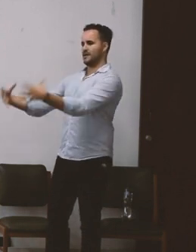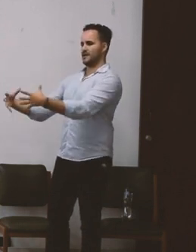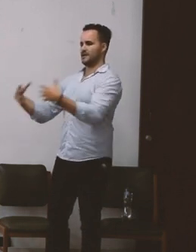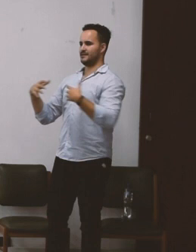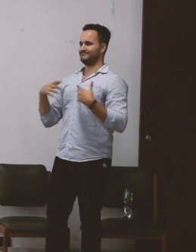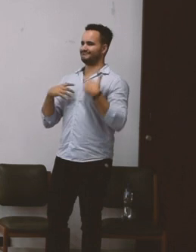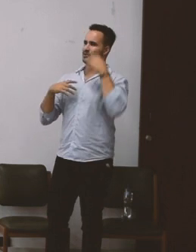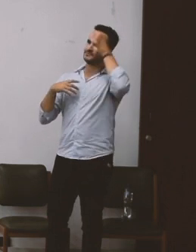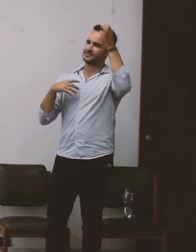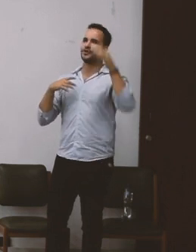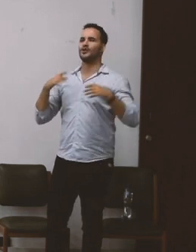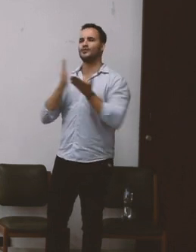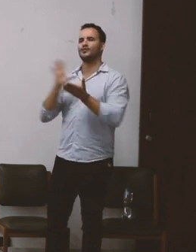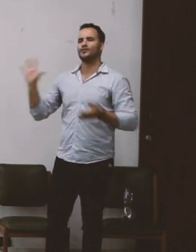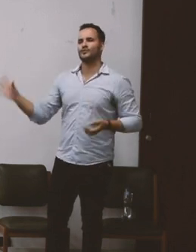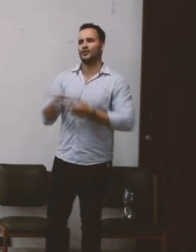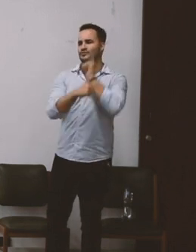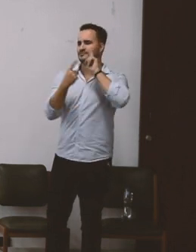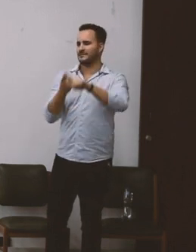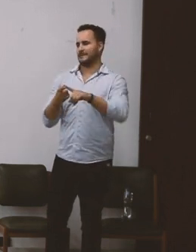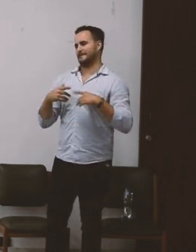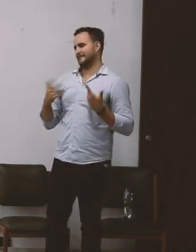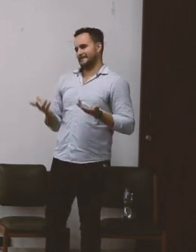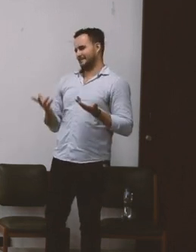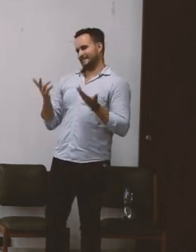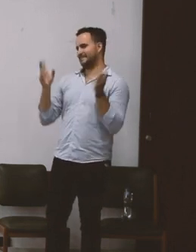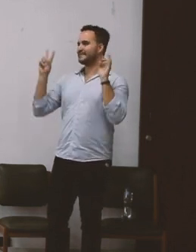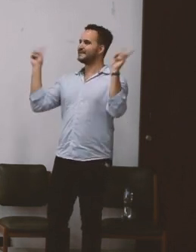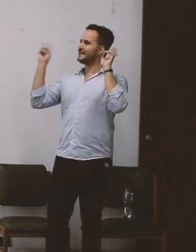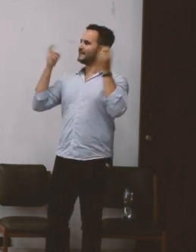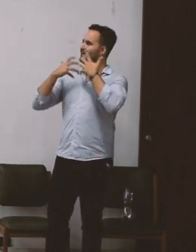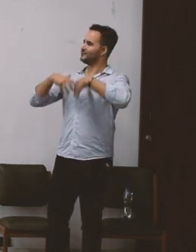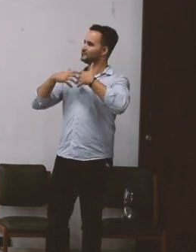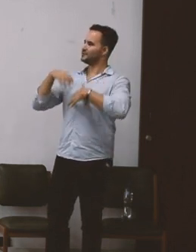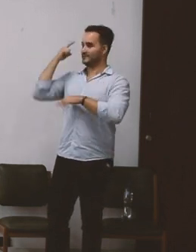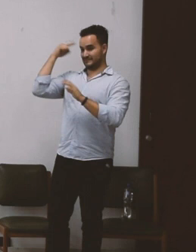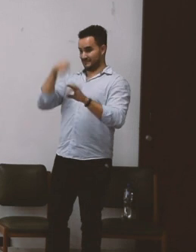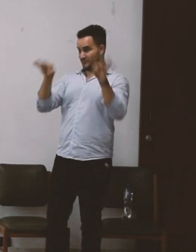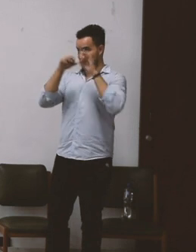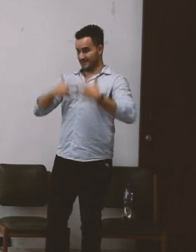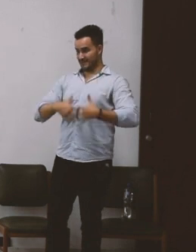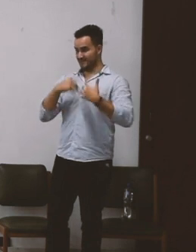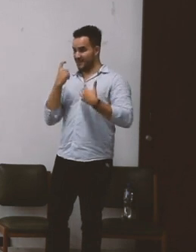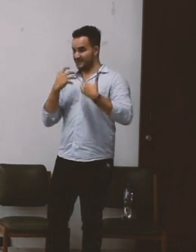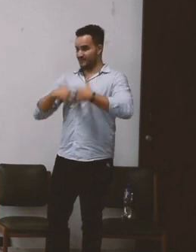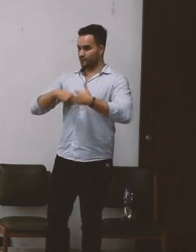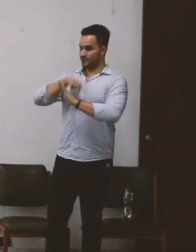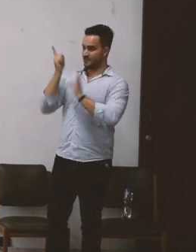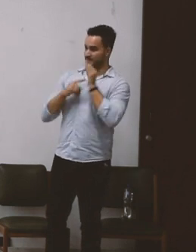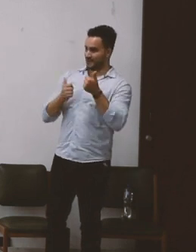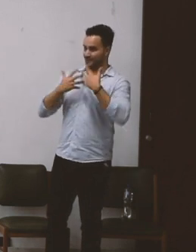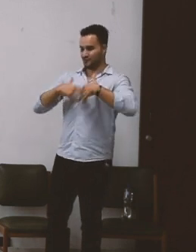para todos. Empero, cada sujeto que varía del estándar normativo de funcionalidad tiene su sitio. Es común que